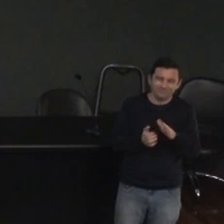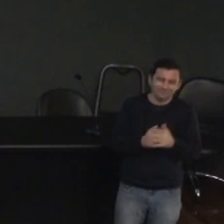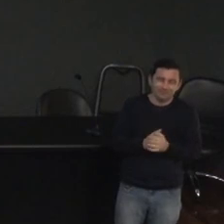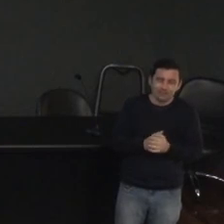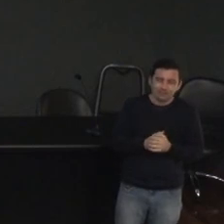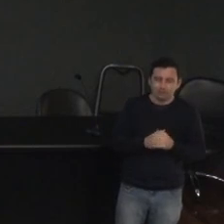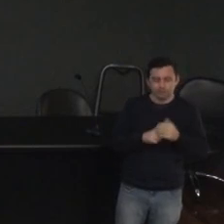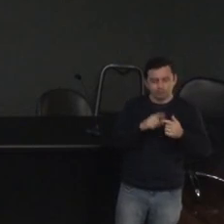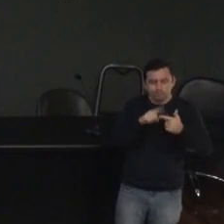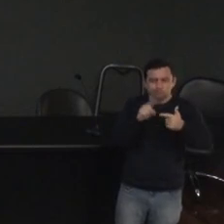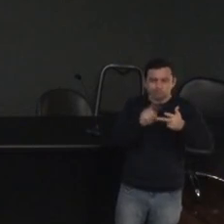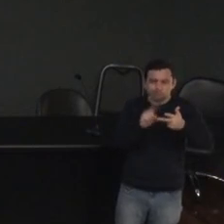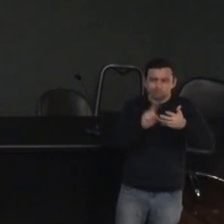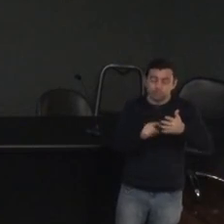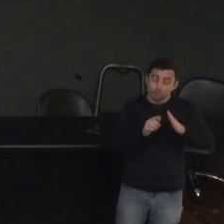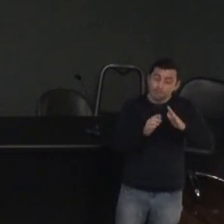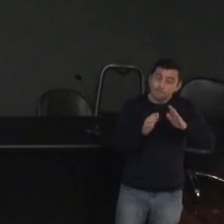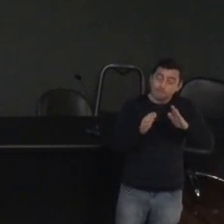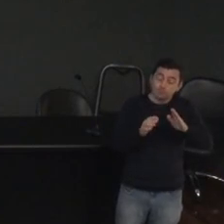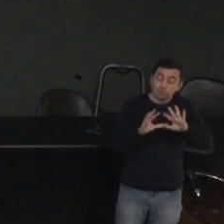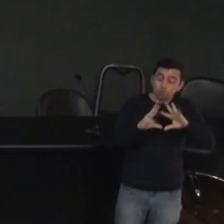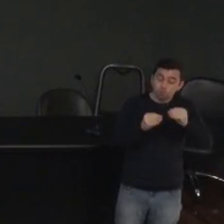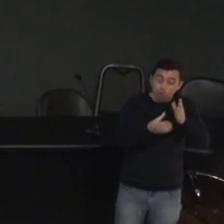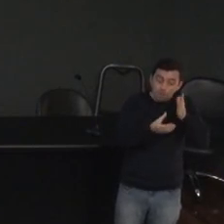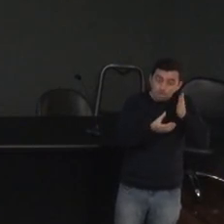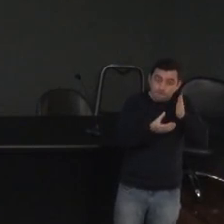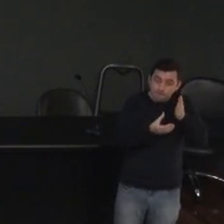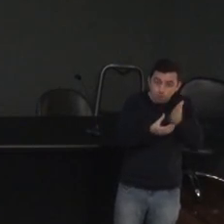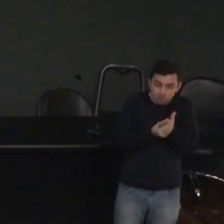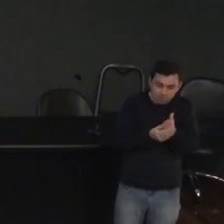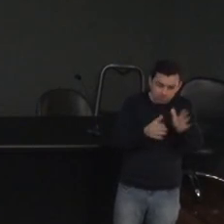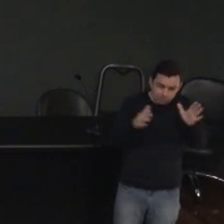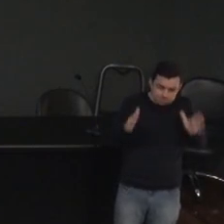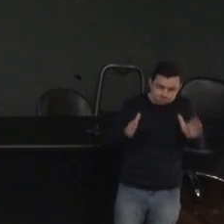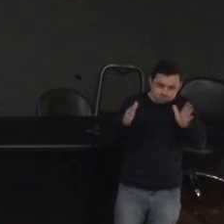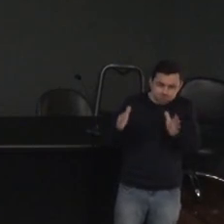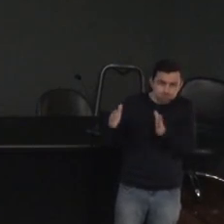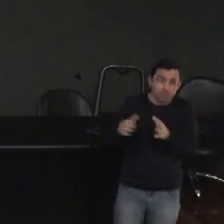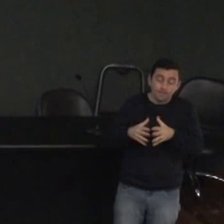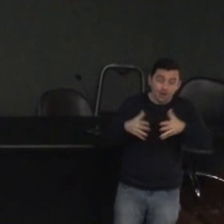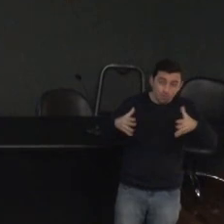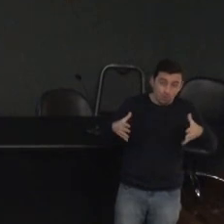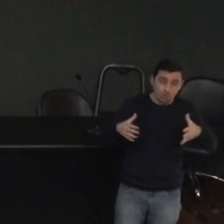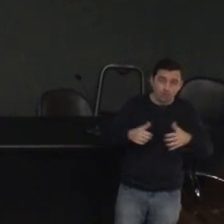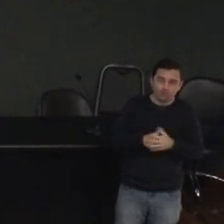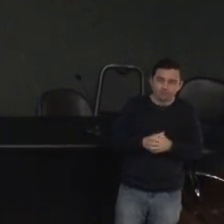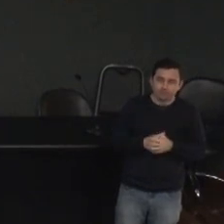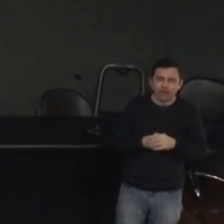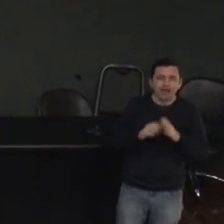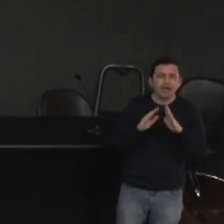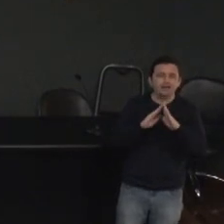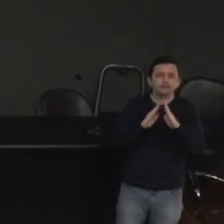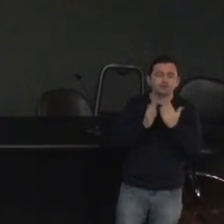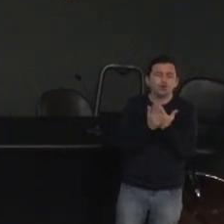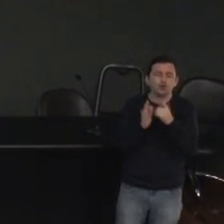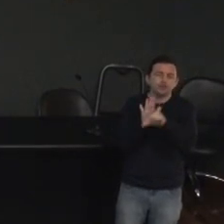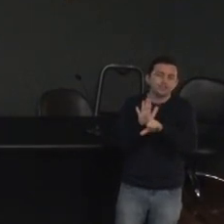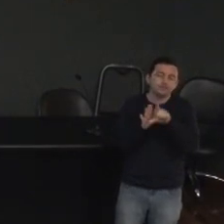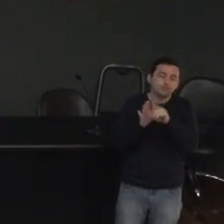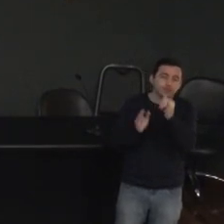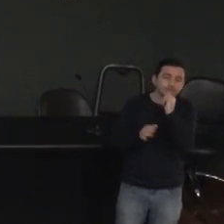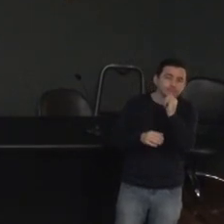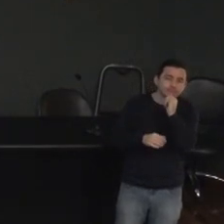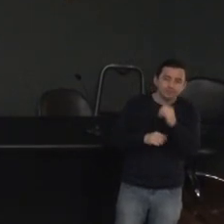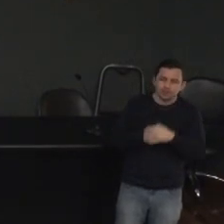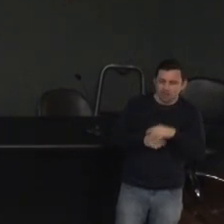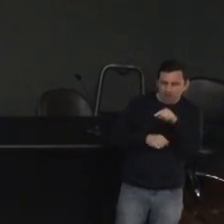você vai pegar os processos que envolvem e isso é uma questão que vocês têm que ver por exemplo a escola do Legislativo né